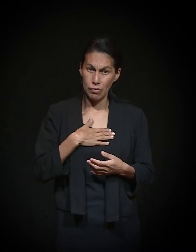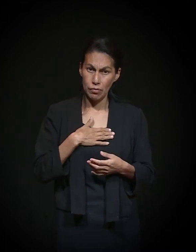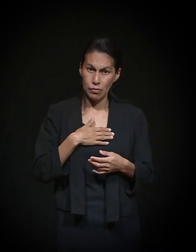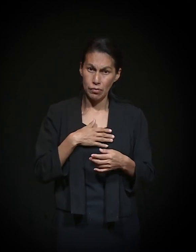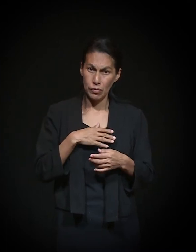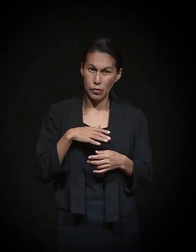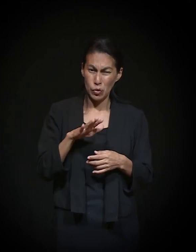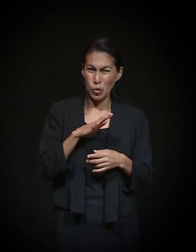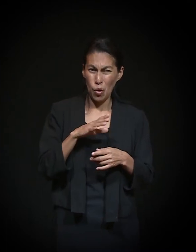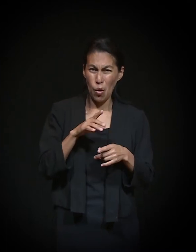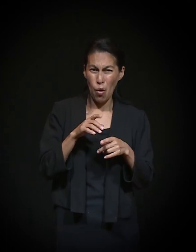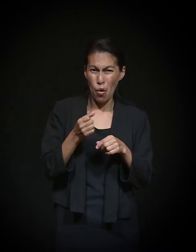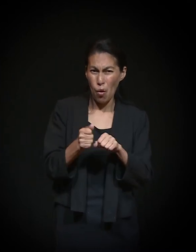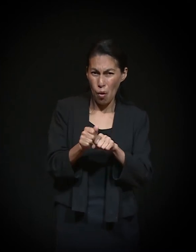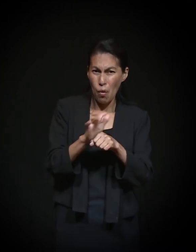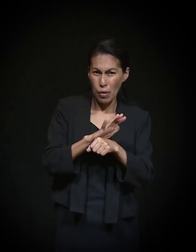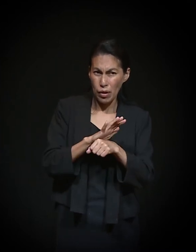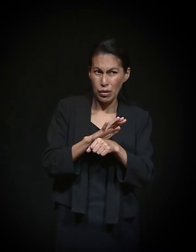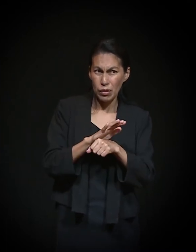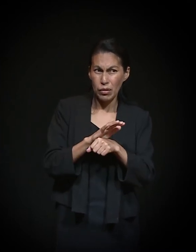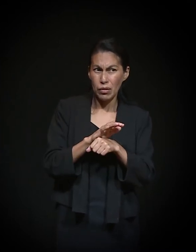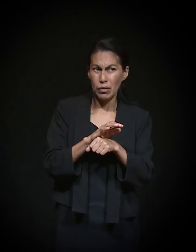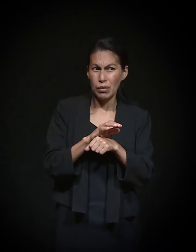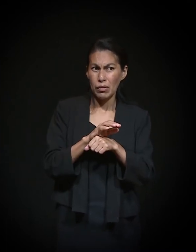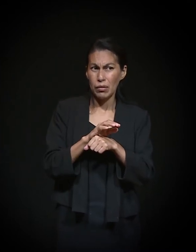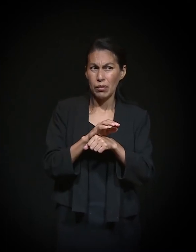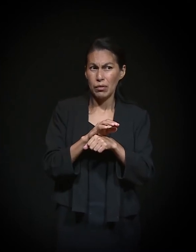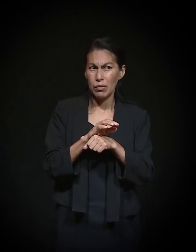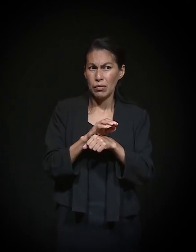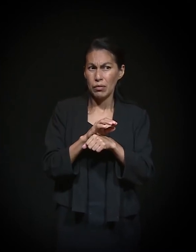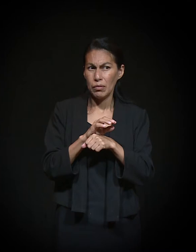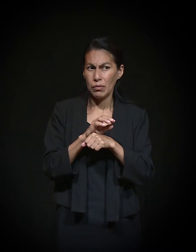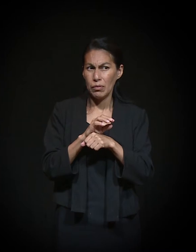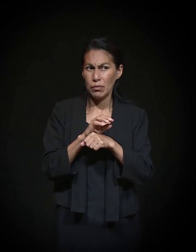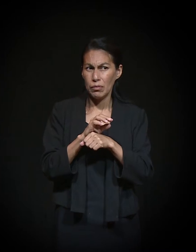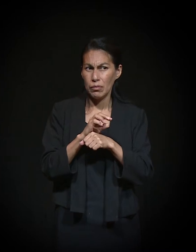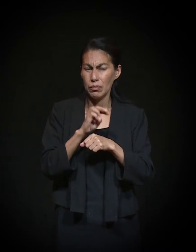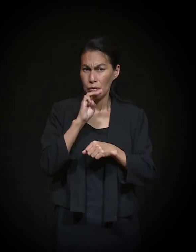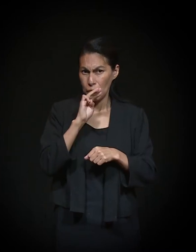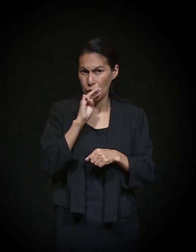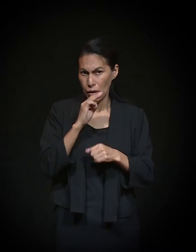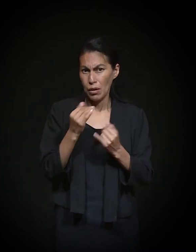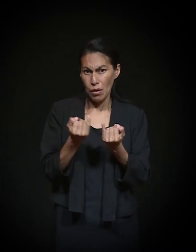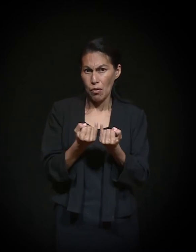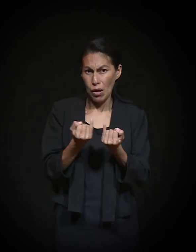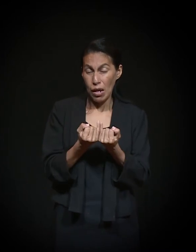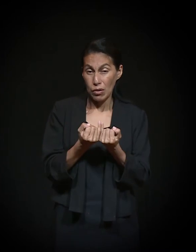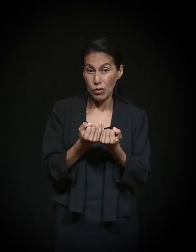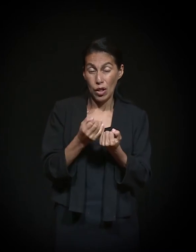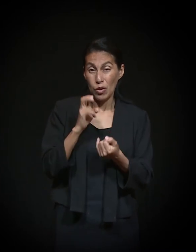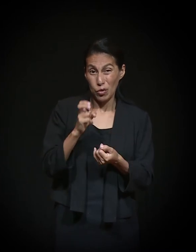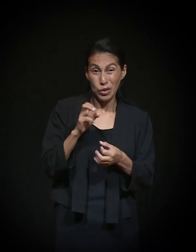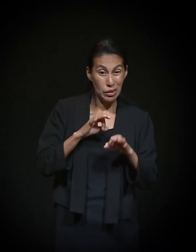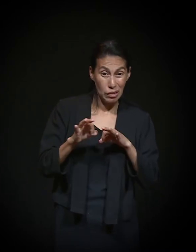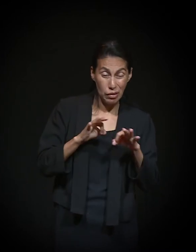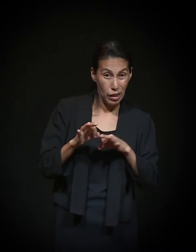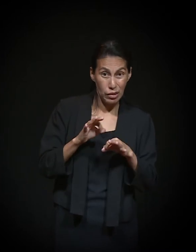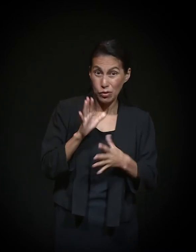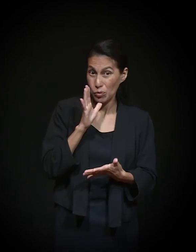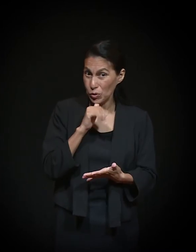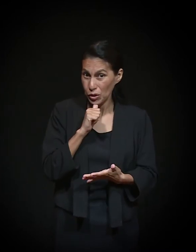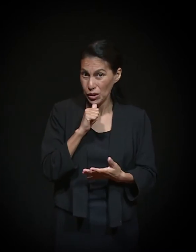le dio COVID y en su trabajo la incapacitaron, o sea que ella no iba a trabajar por el